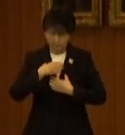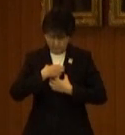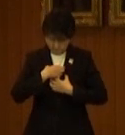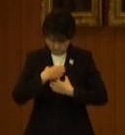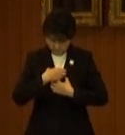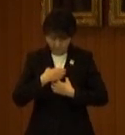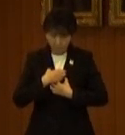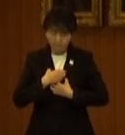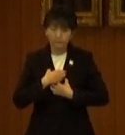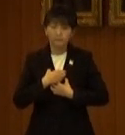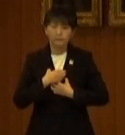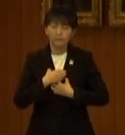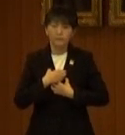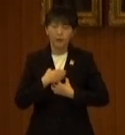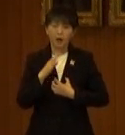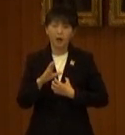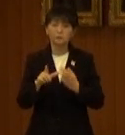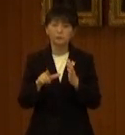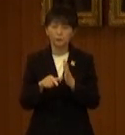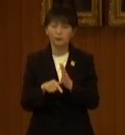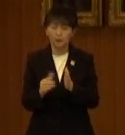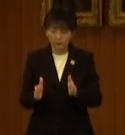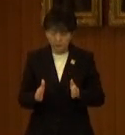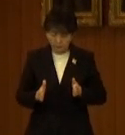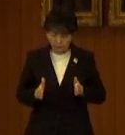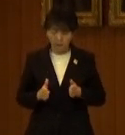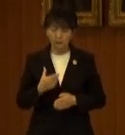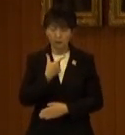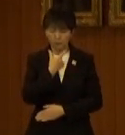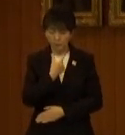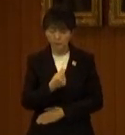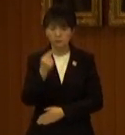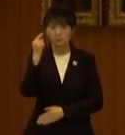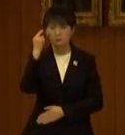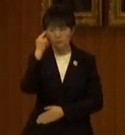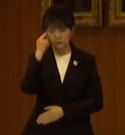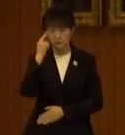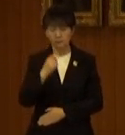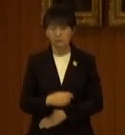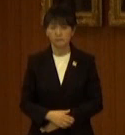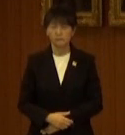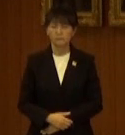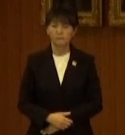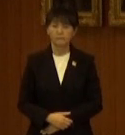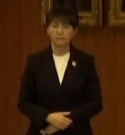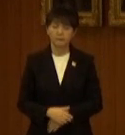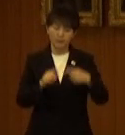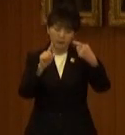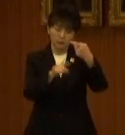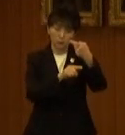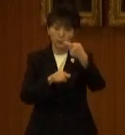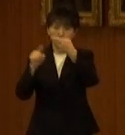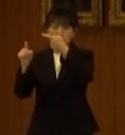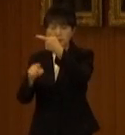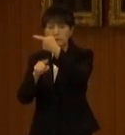行動をぜひ避けていただくことをお願いをしたいというふうに思います。お一人お一人